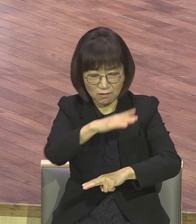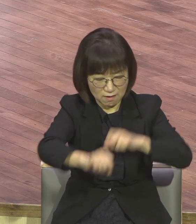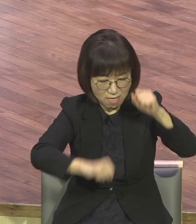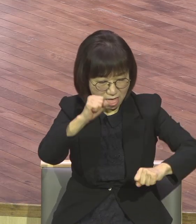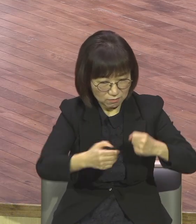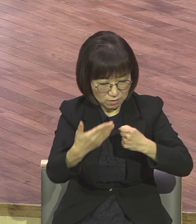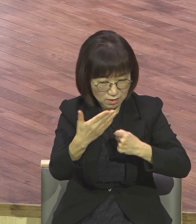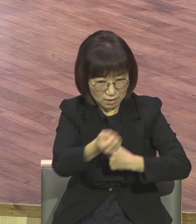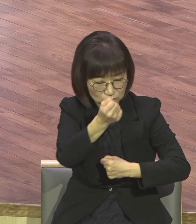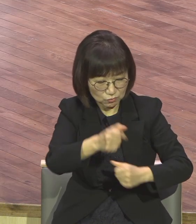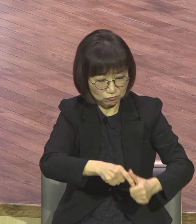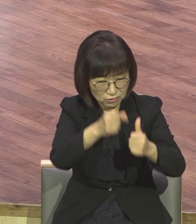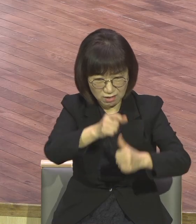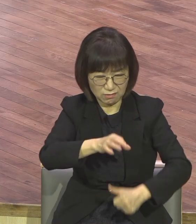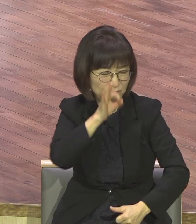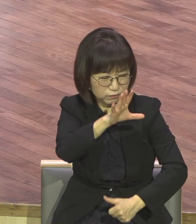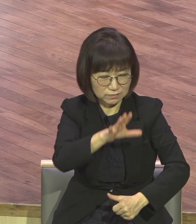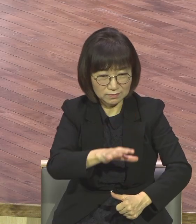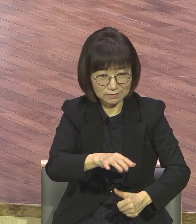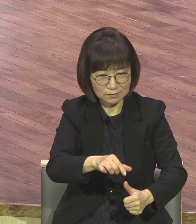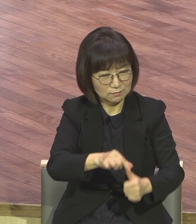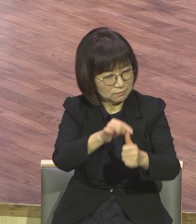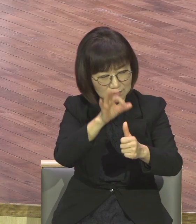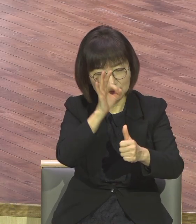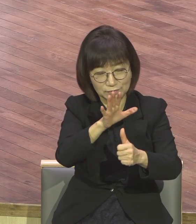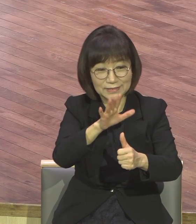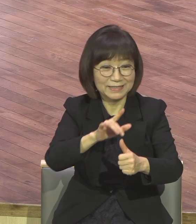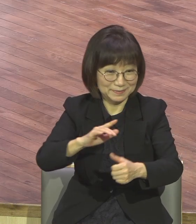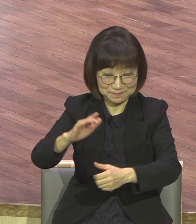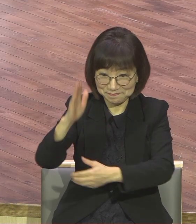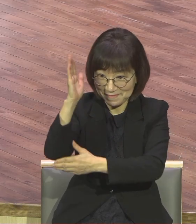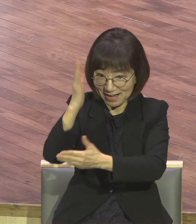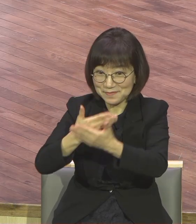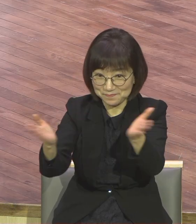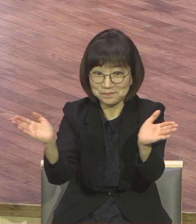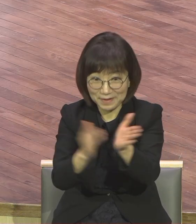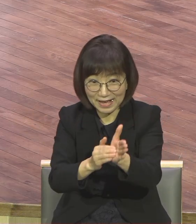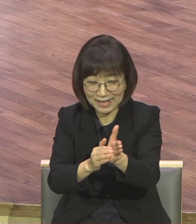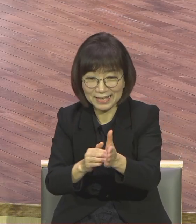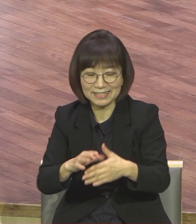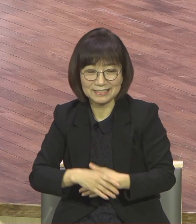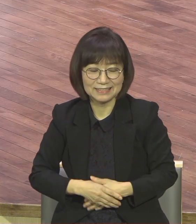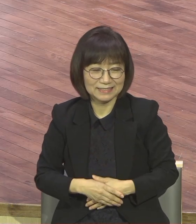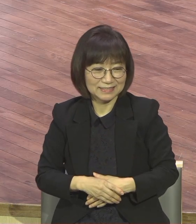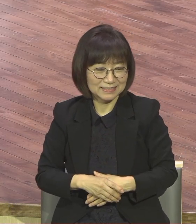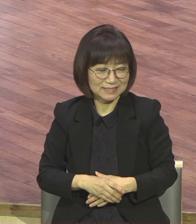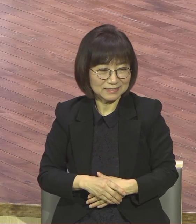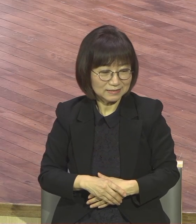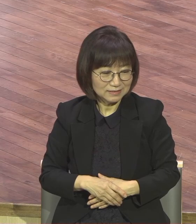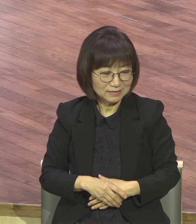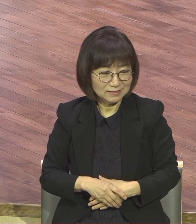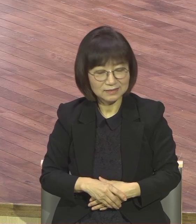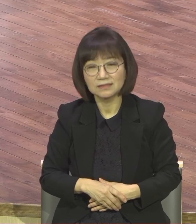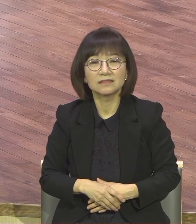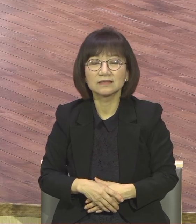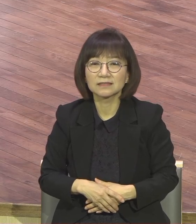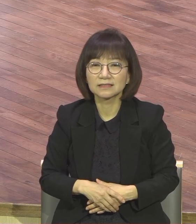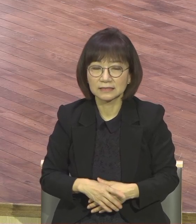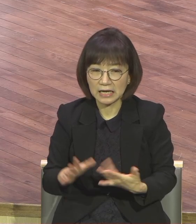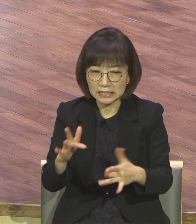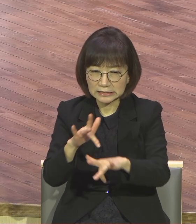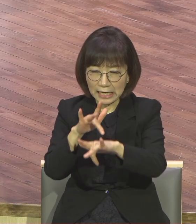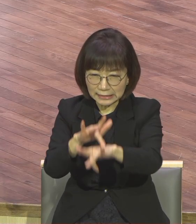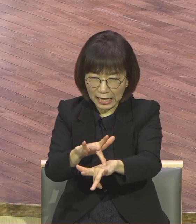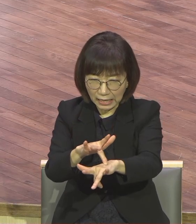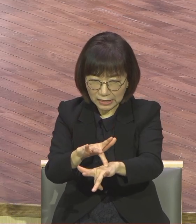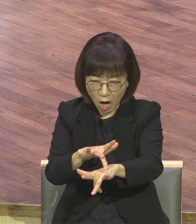아니다. 우리가 정말 봐야 될 것은요, 이 사단이 말이죠, 겸허하게